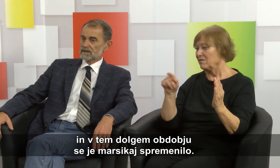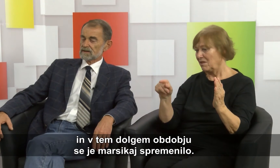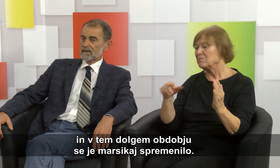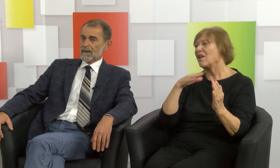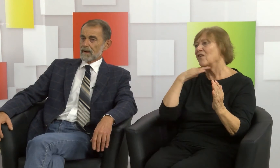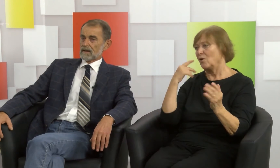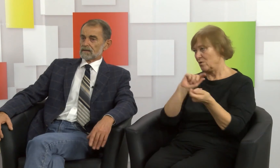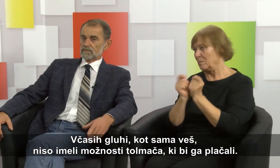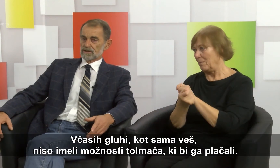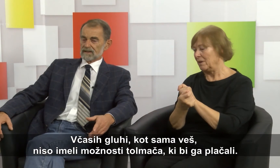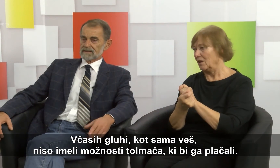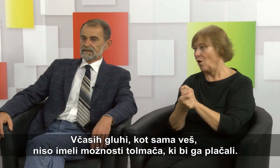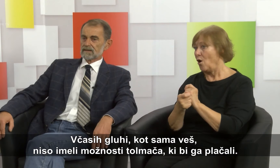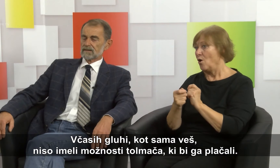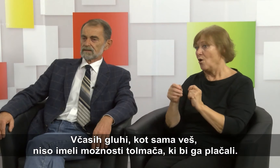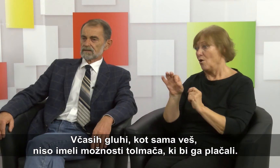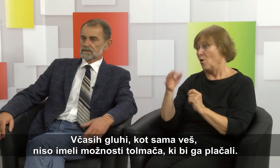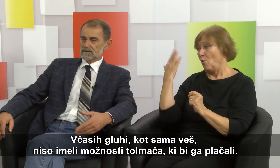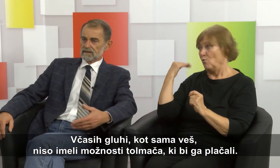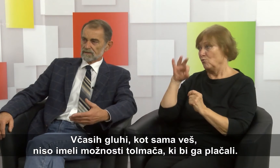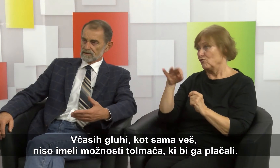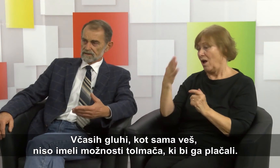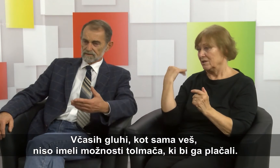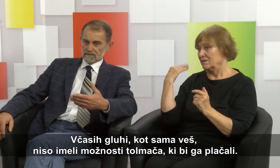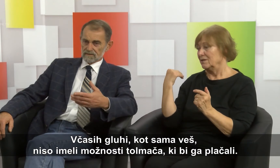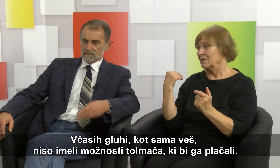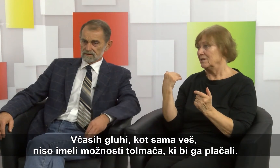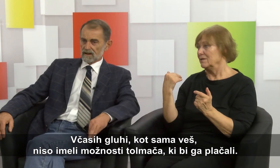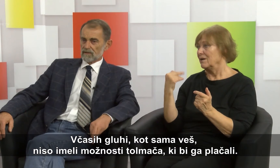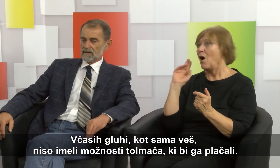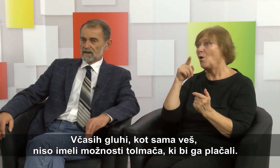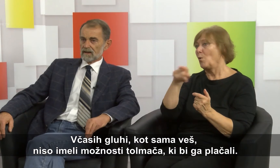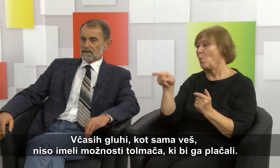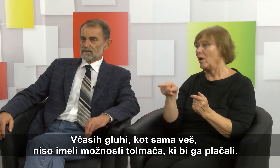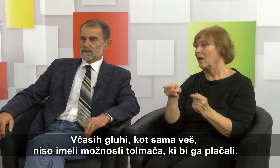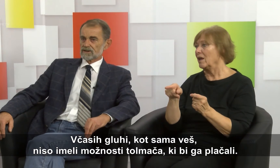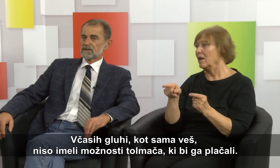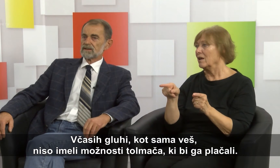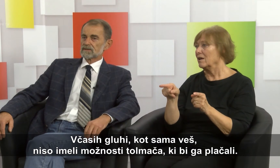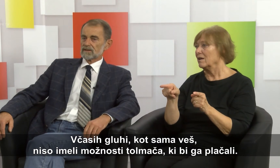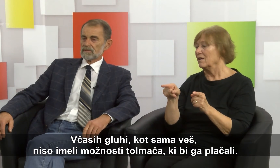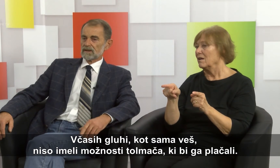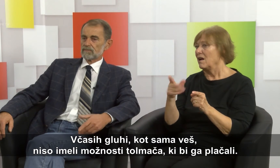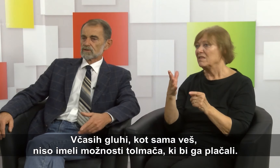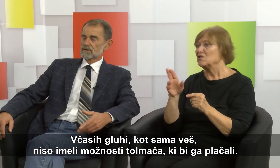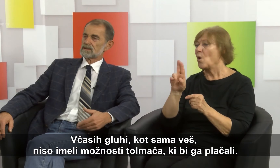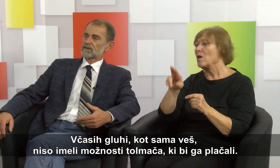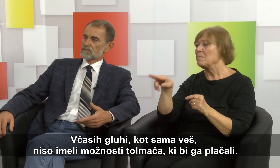spremenilo. Včasih, ne, seveda gluhi, kot sama veš, niso imeli možnosti